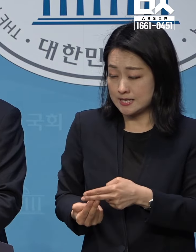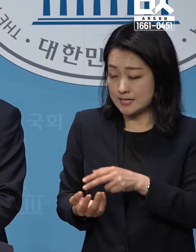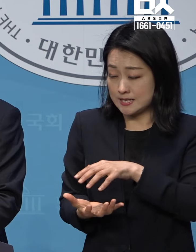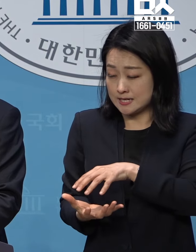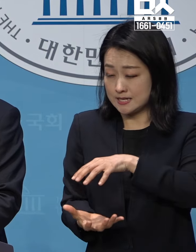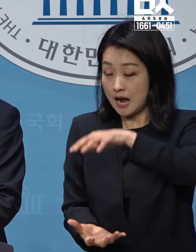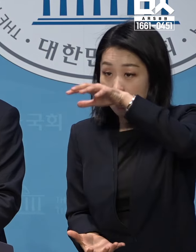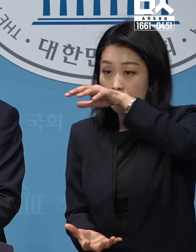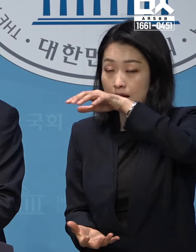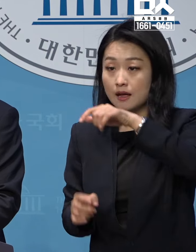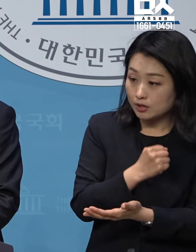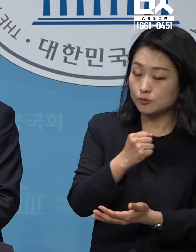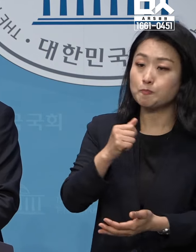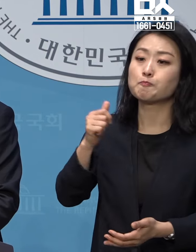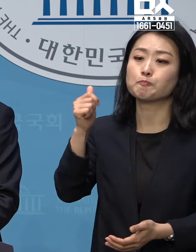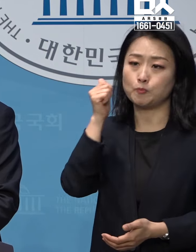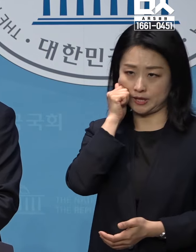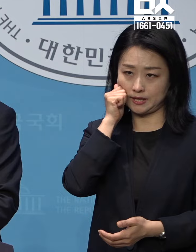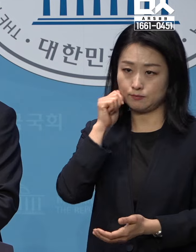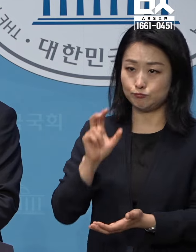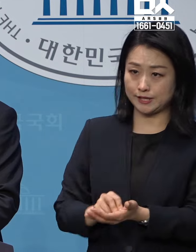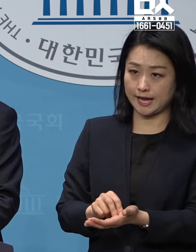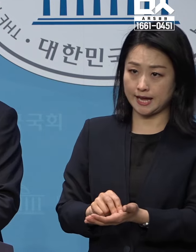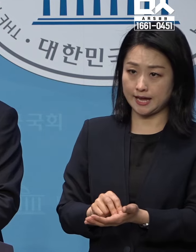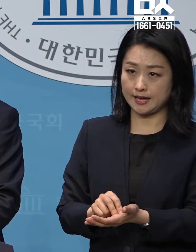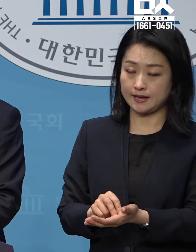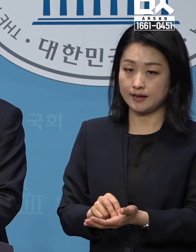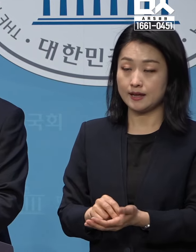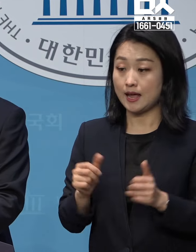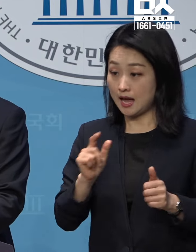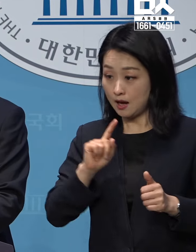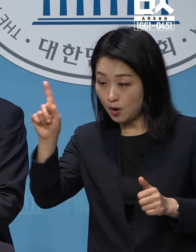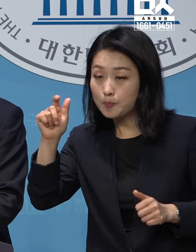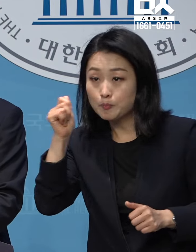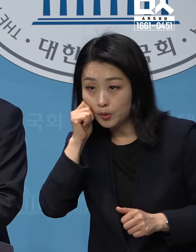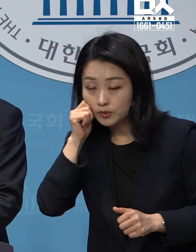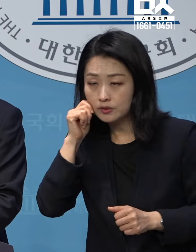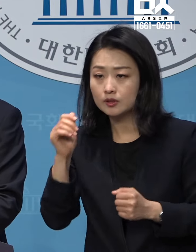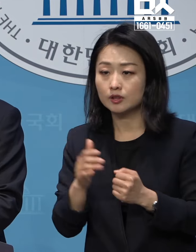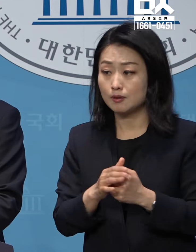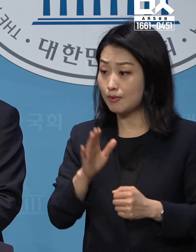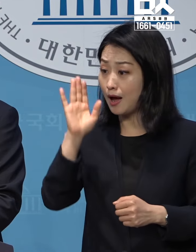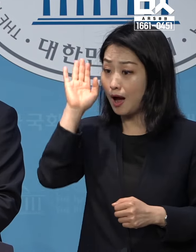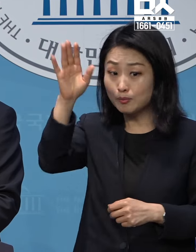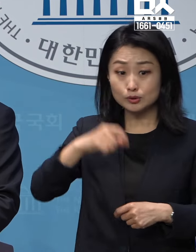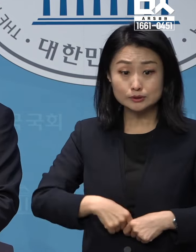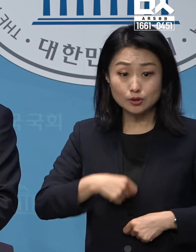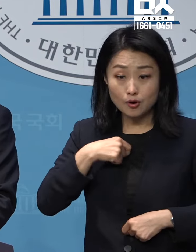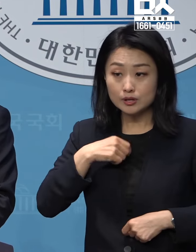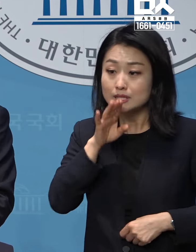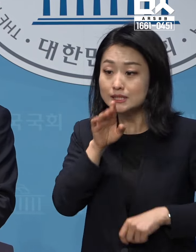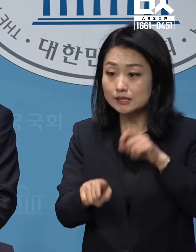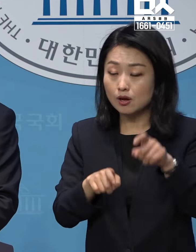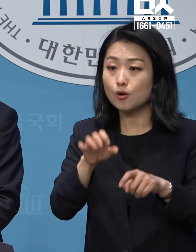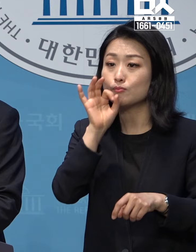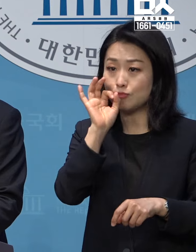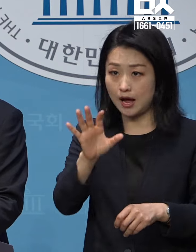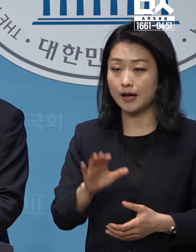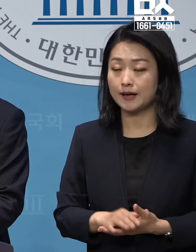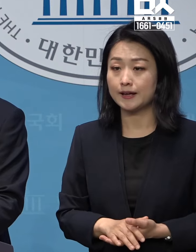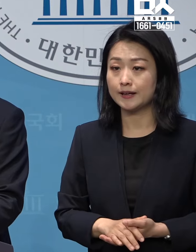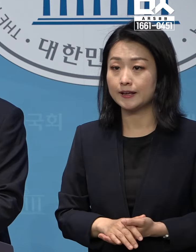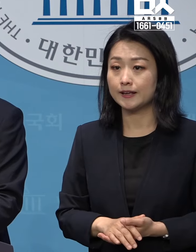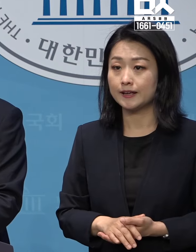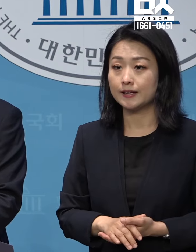제대로 단죄할 수 없고 환수할 수도 없다면 사회적 정의 실현은 먼 얘기일 수밖에 없습니다.